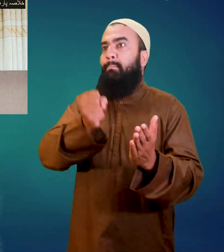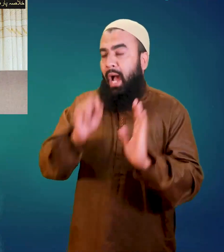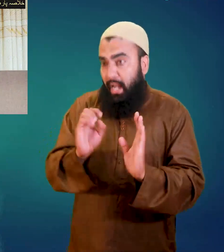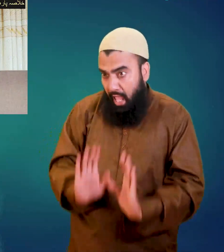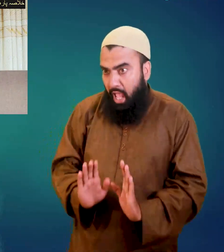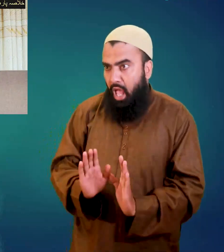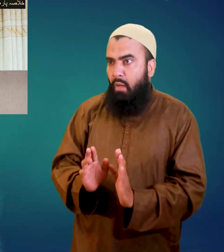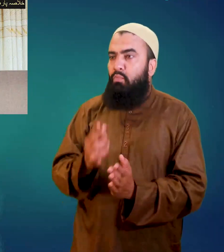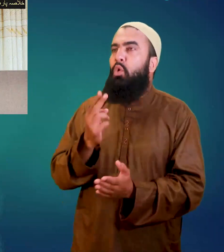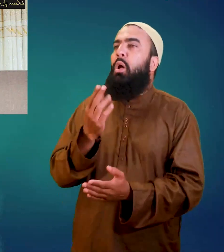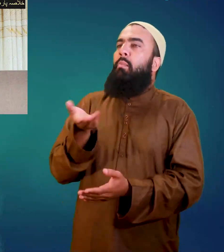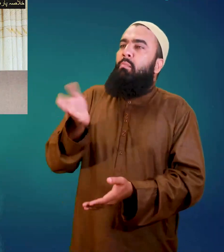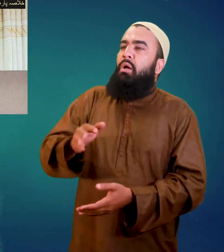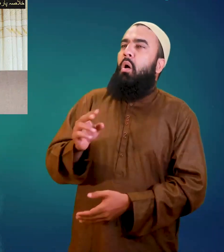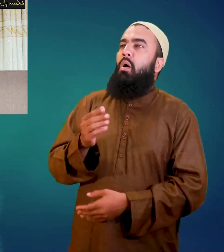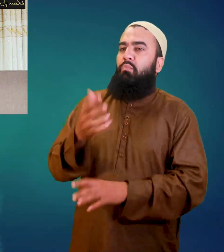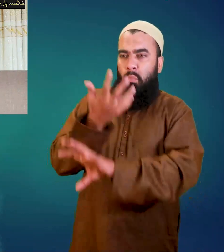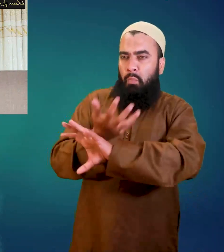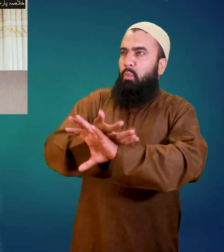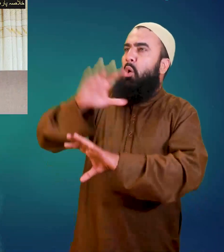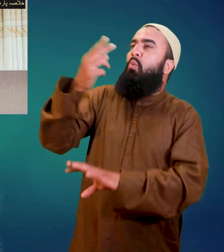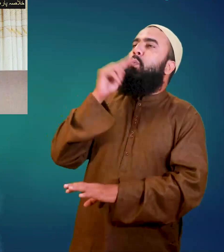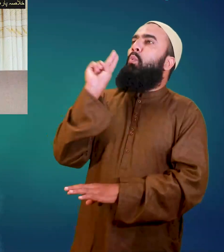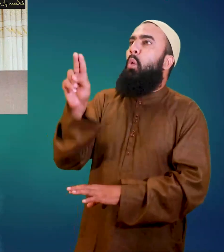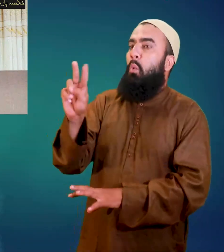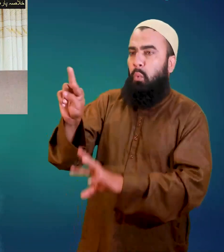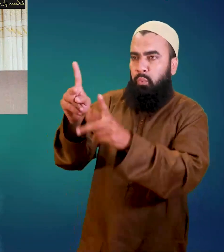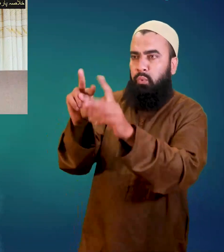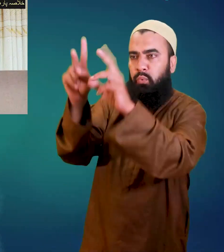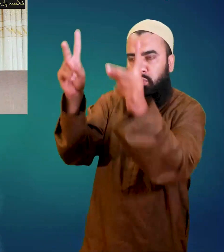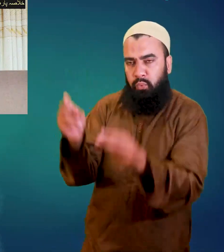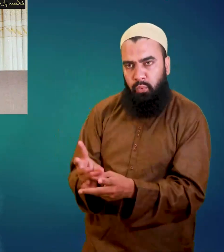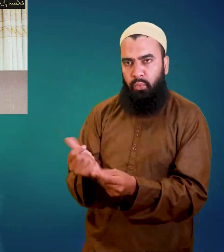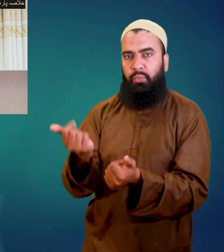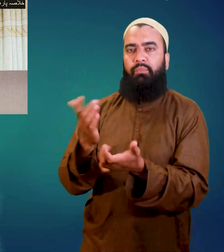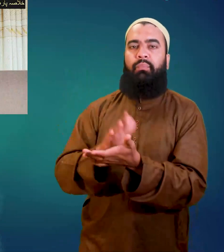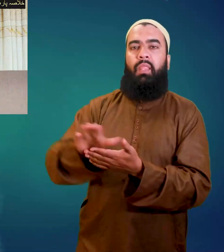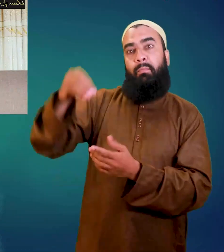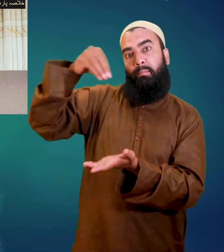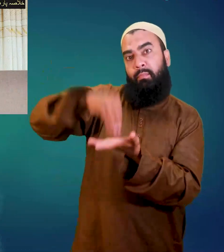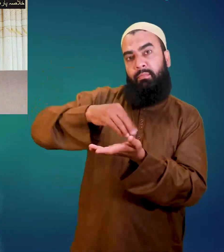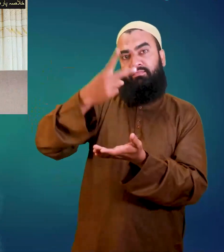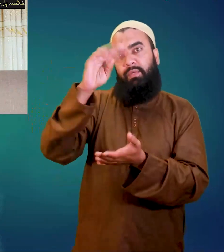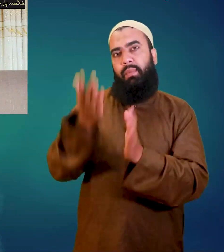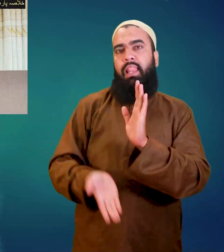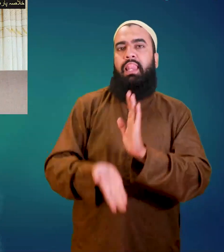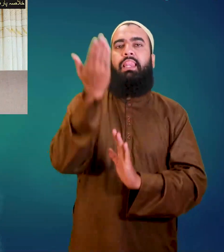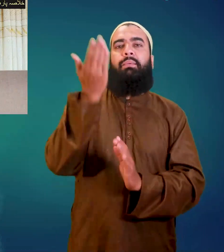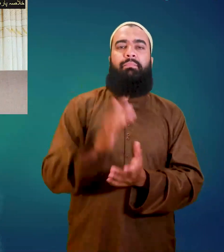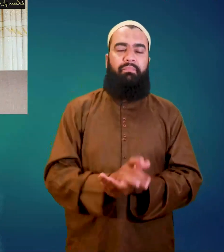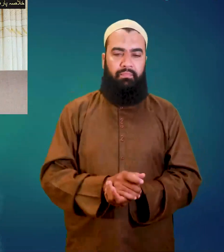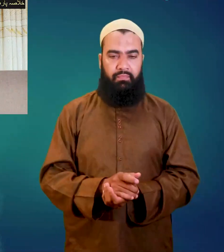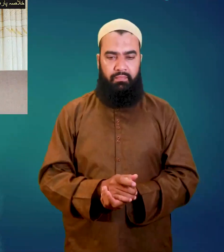اس کے بعد سورۃ النور کی ابتدا ہے۔ سورۃ النور مدنی ہے۔ اس سورت میں زیادہ تر احکام عفت